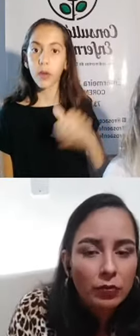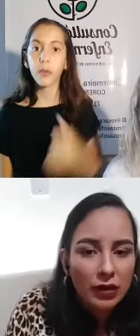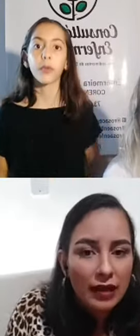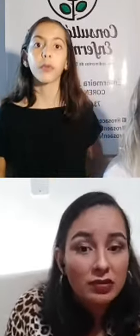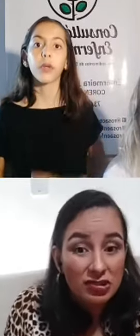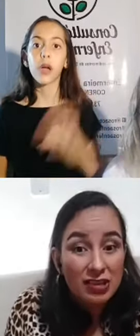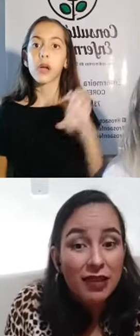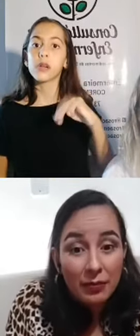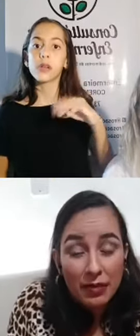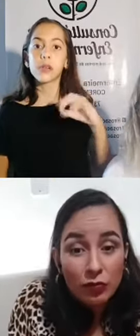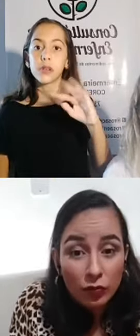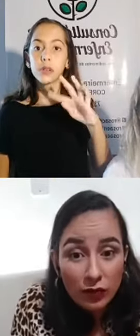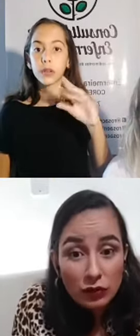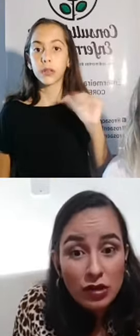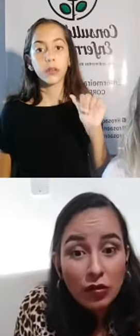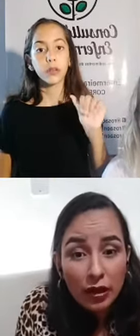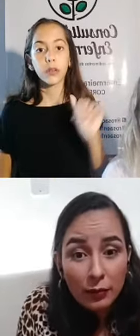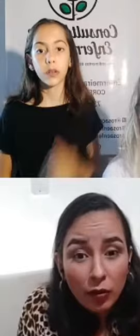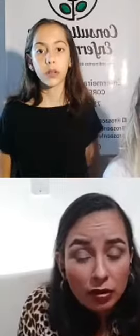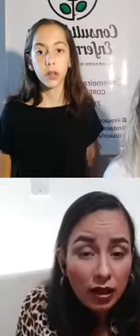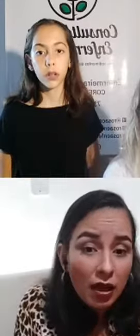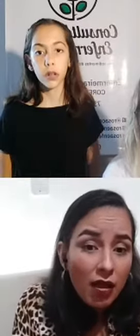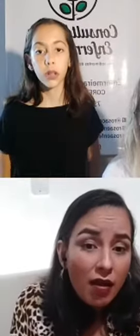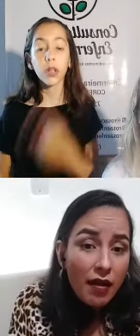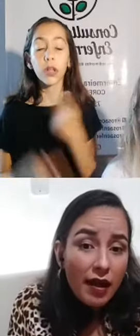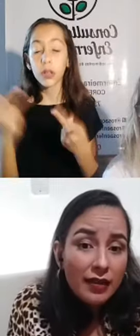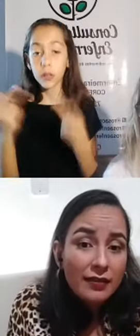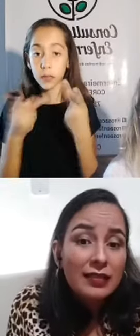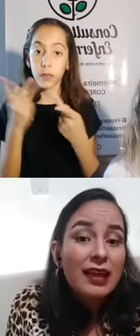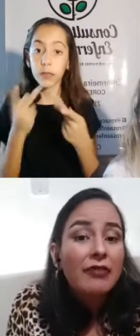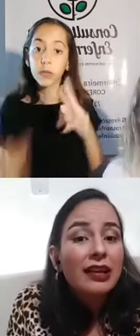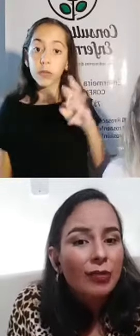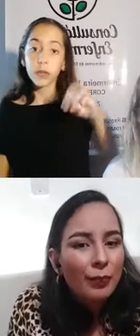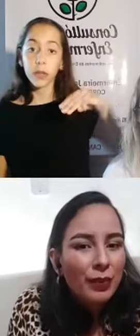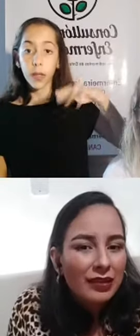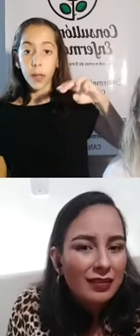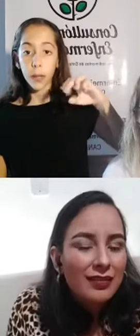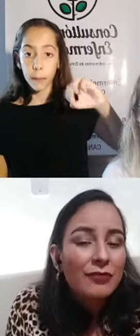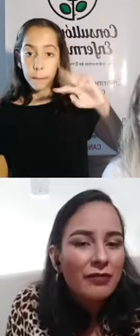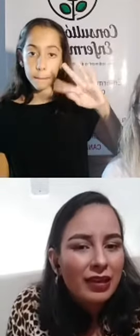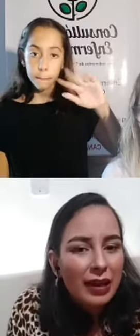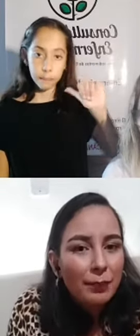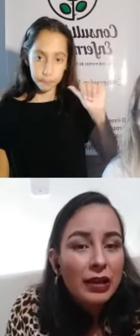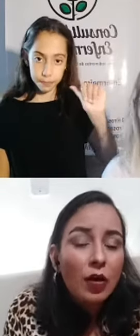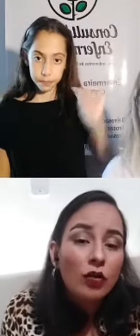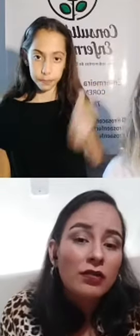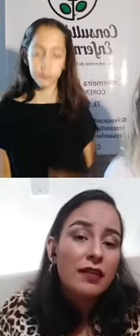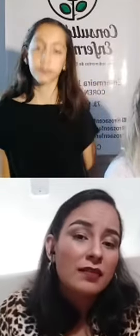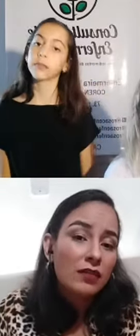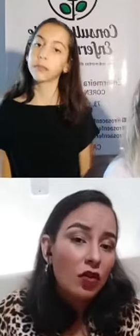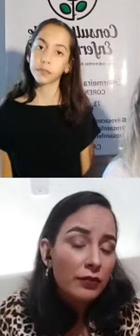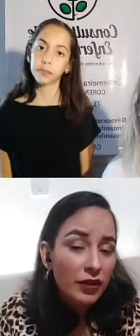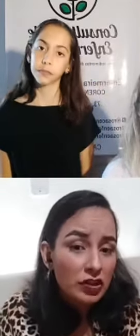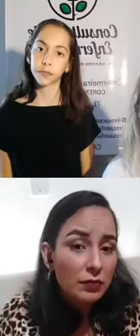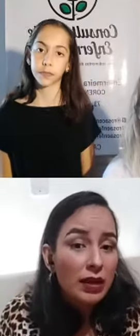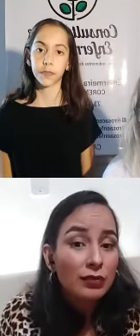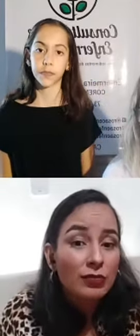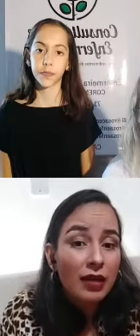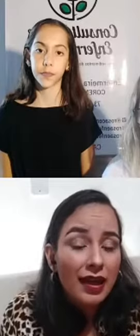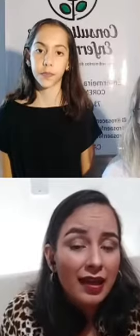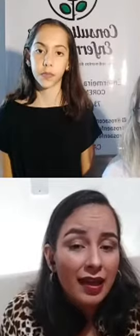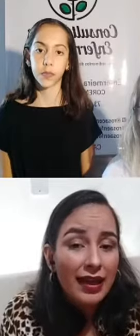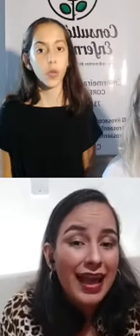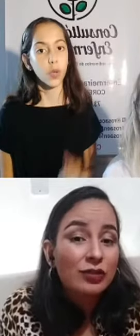por trás, a gente tem que falar mesmo o conceito de aula remota, se está valendo a pena, se vai valer a pena, ou se vai ser só